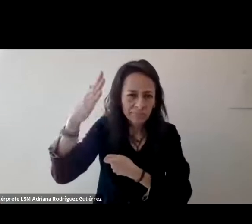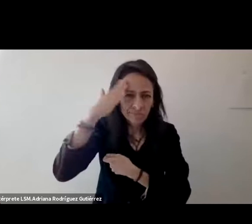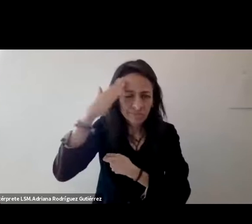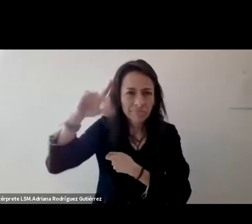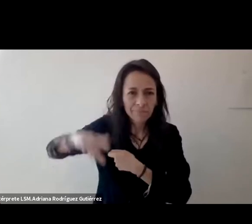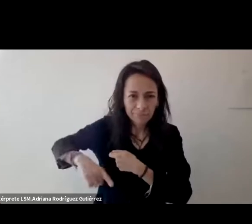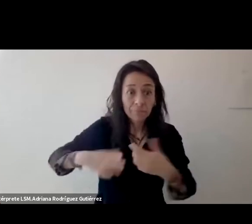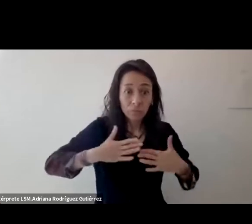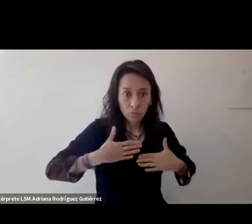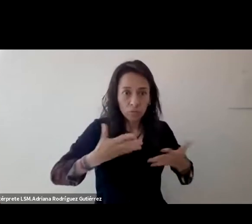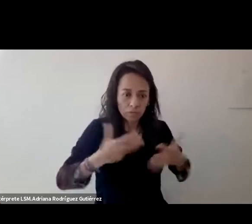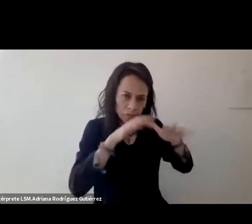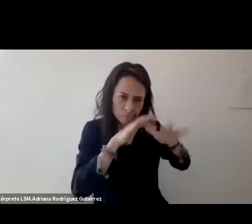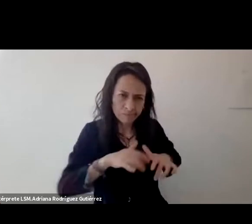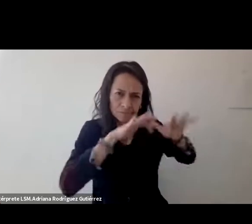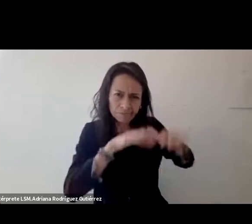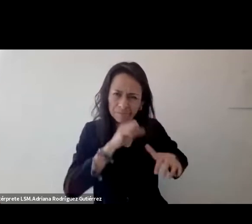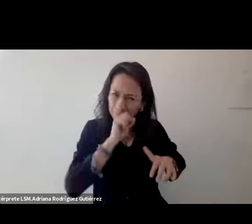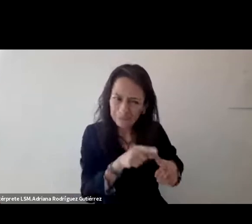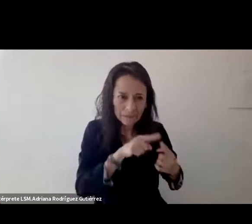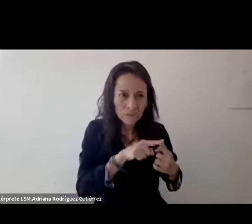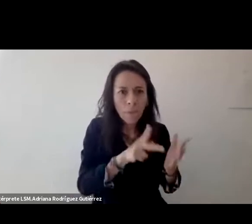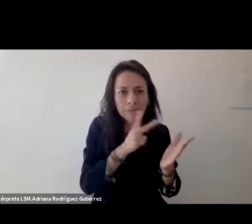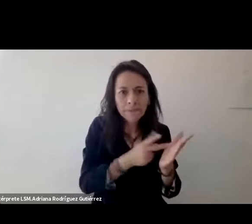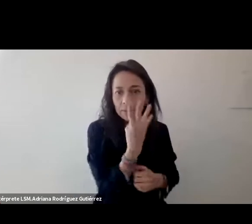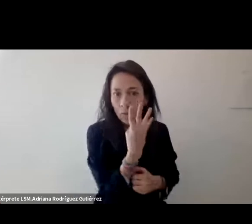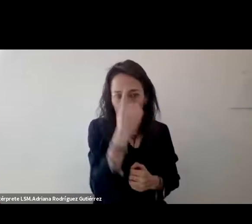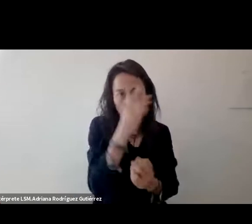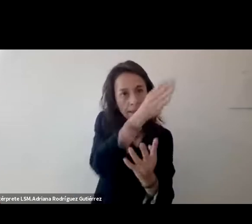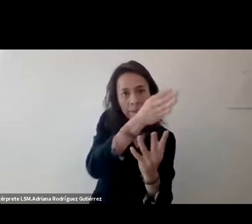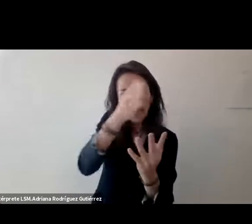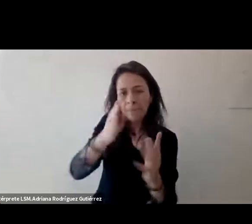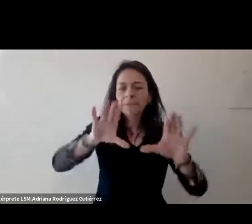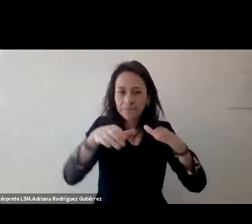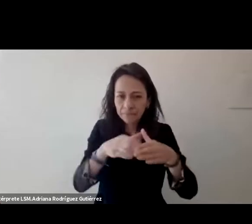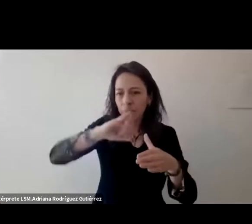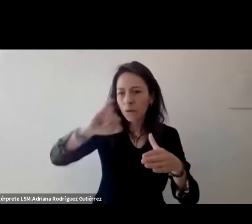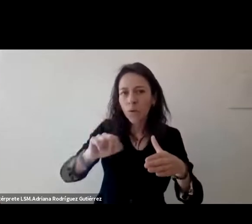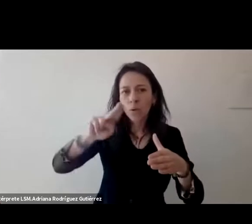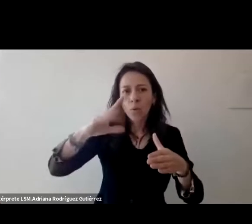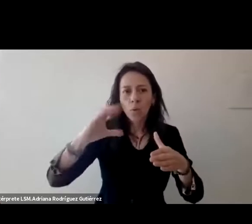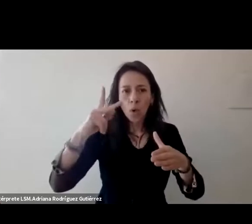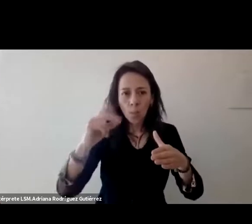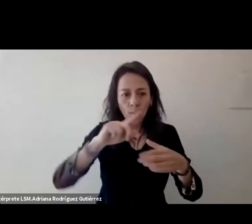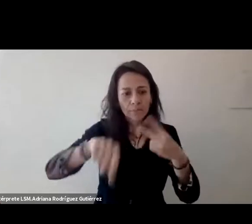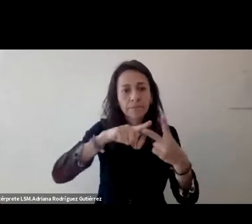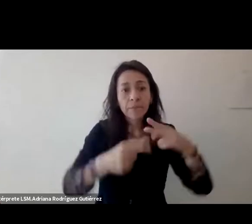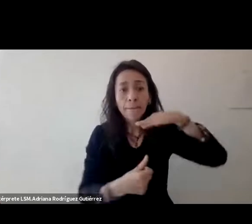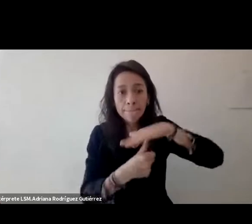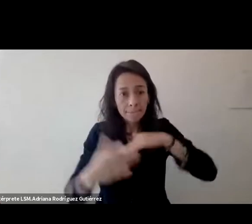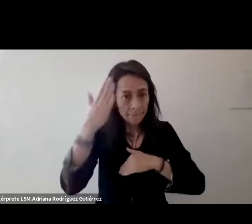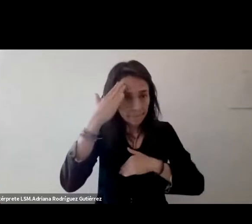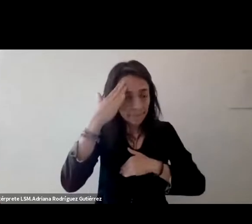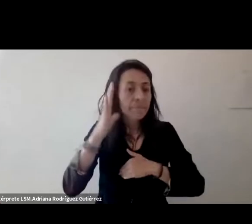pero con 4 destinatarios distintos: la Junta de Coordinación Política, la Mesa Directiva de la Cámara de Diputados, la Comisión